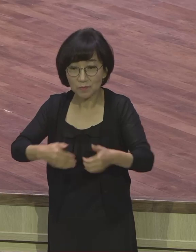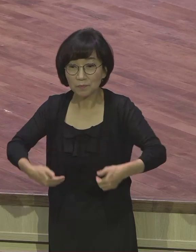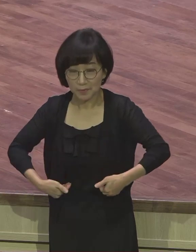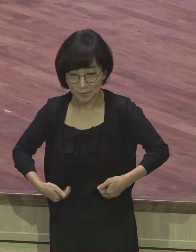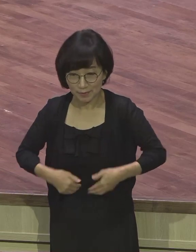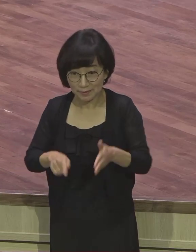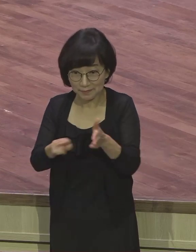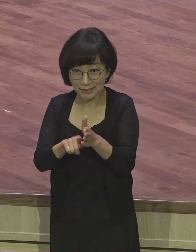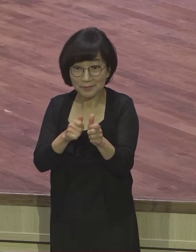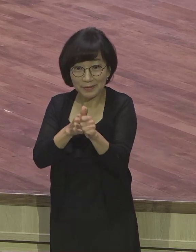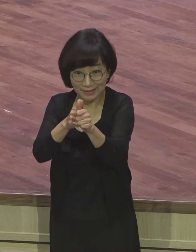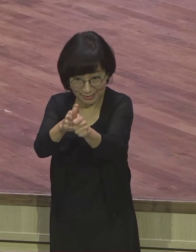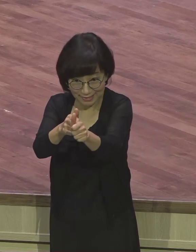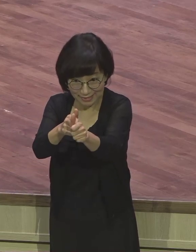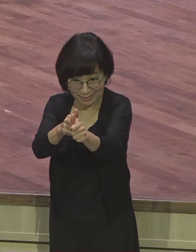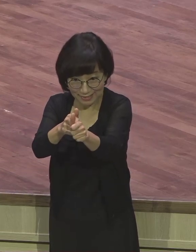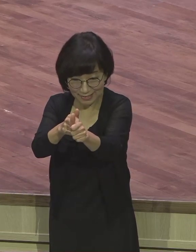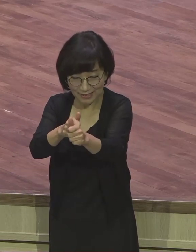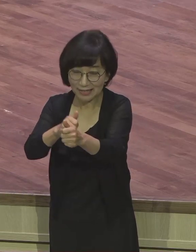부르신 거라고.